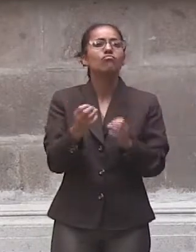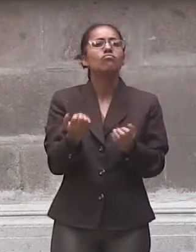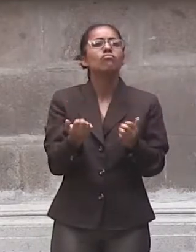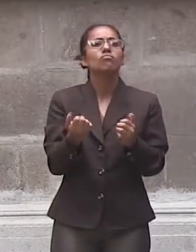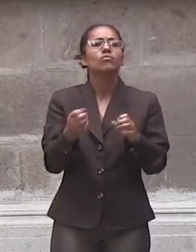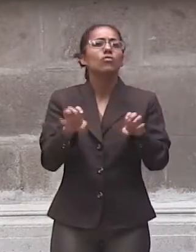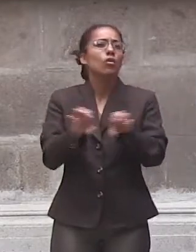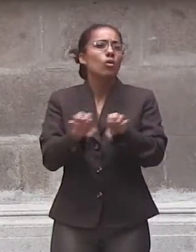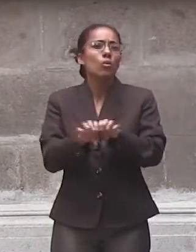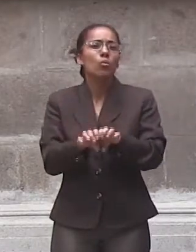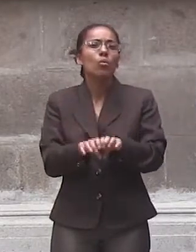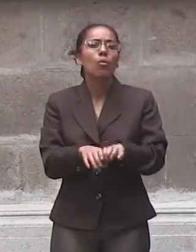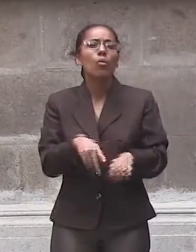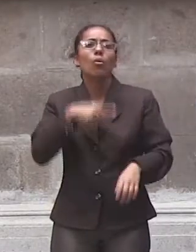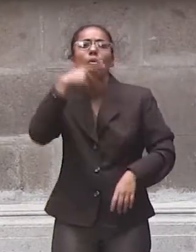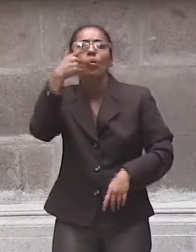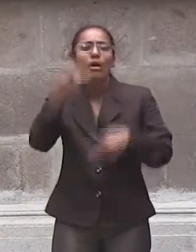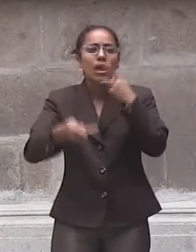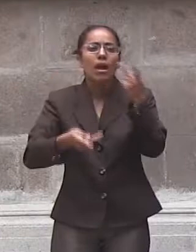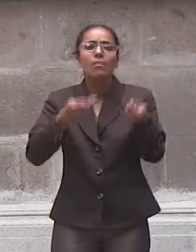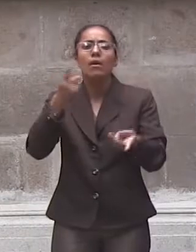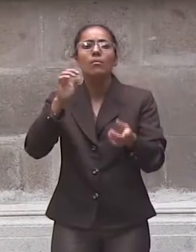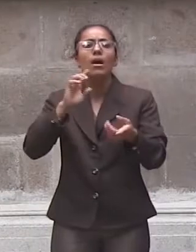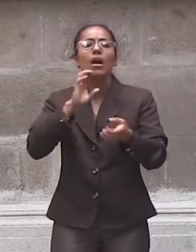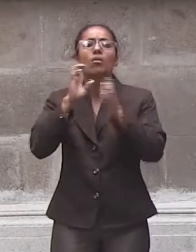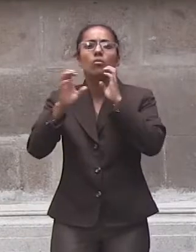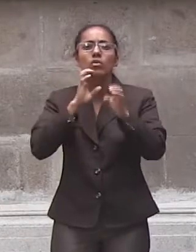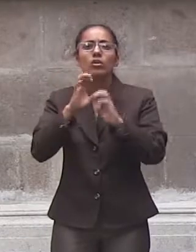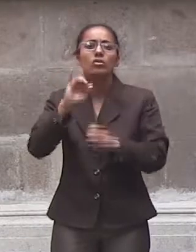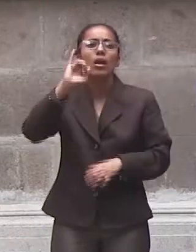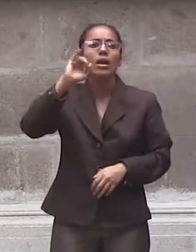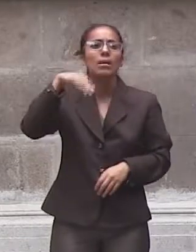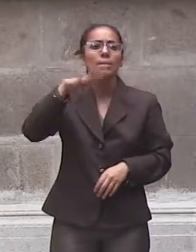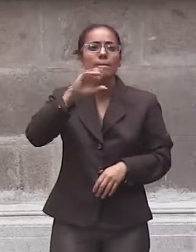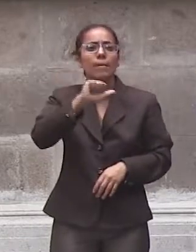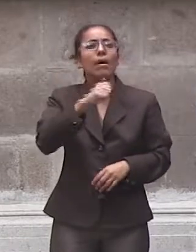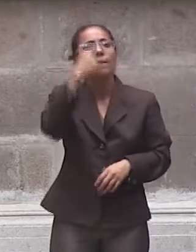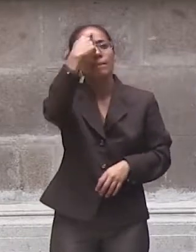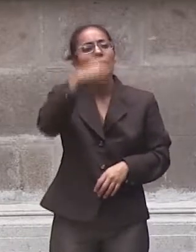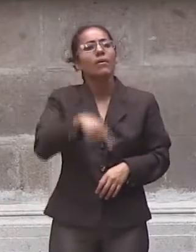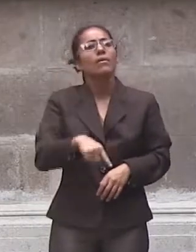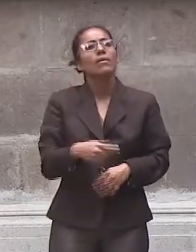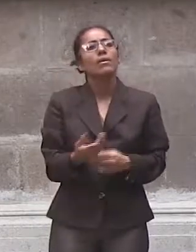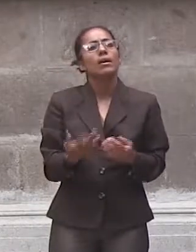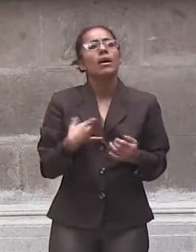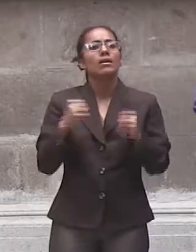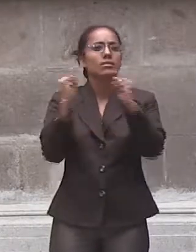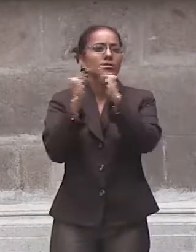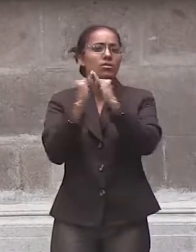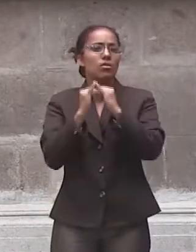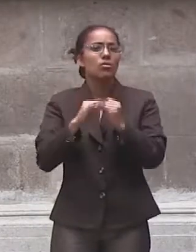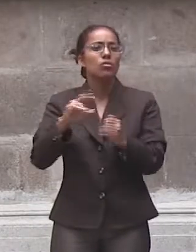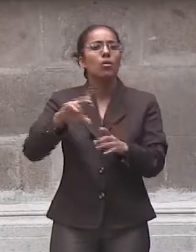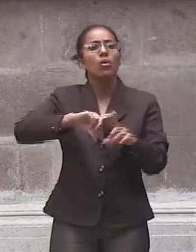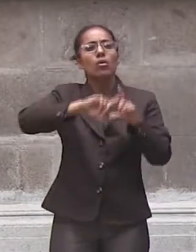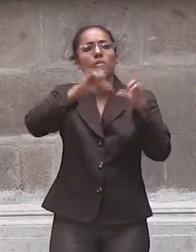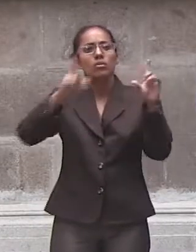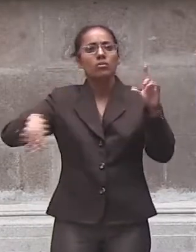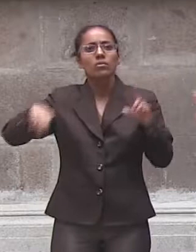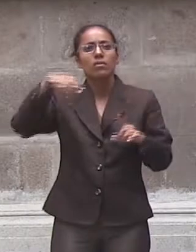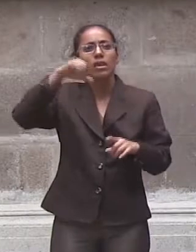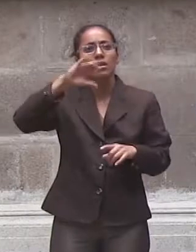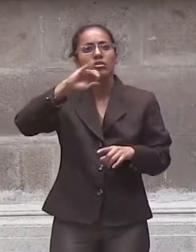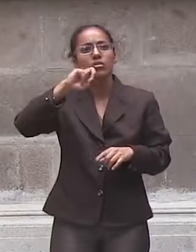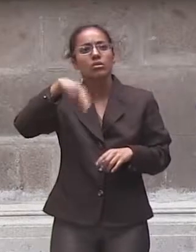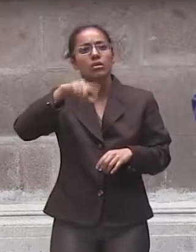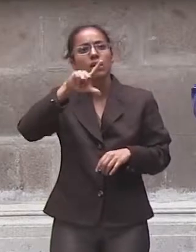también éste habla mucho con lo que es en donde el instituto nacional de bellas artes le da un lugar a lo que puede ser